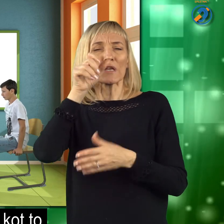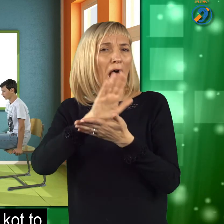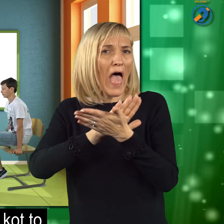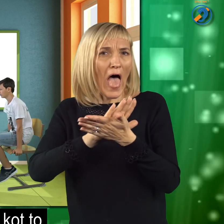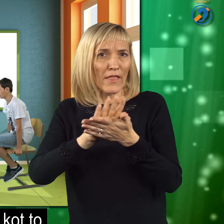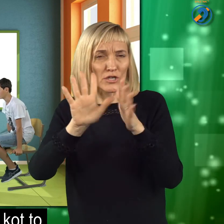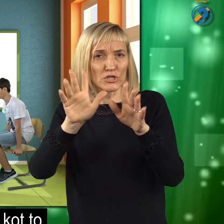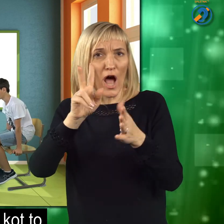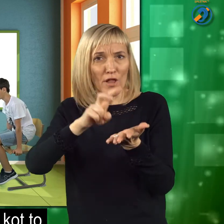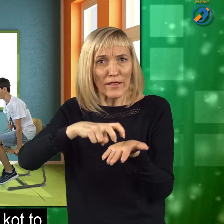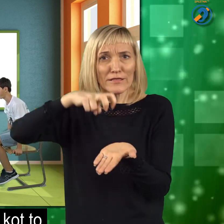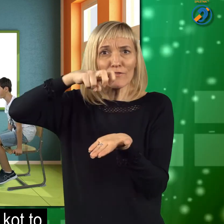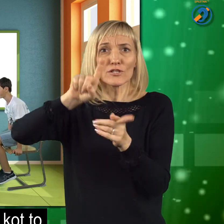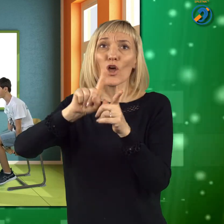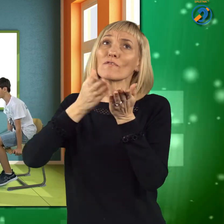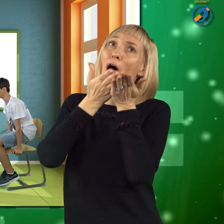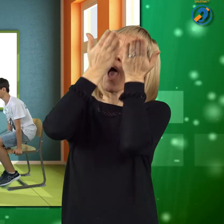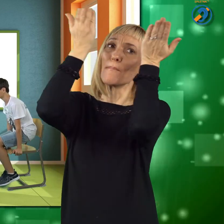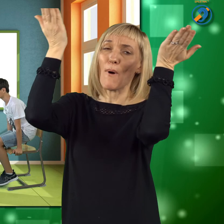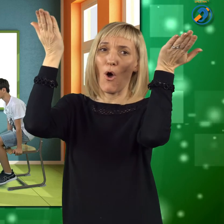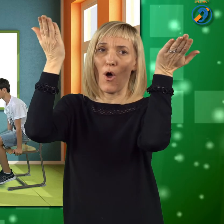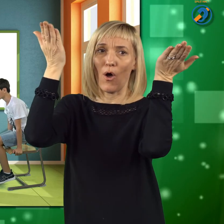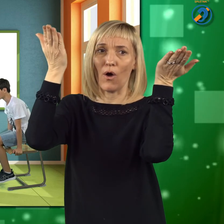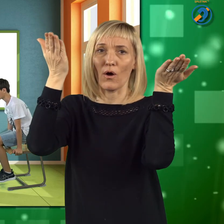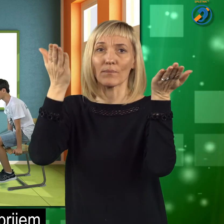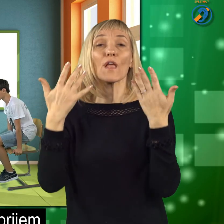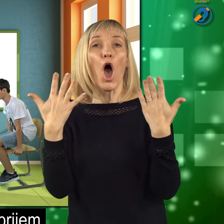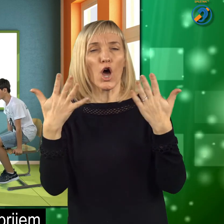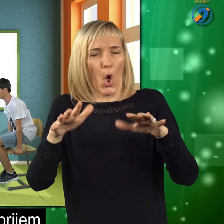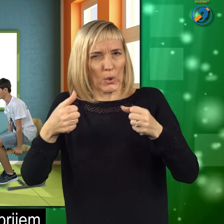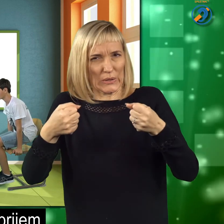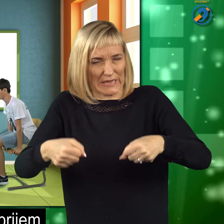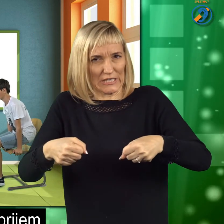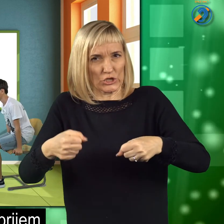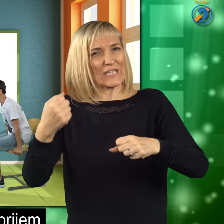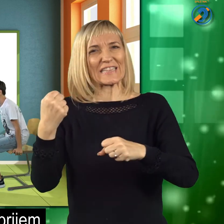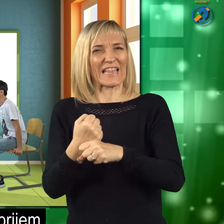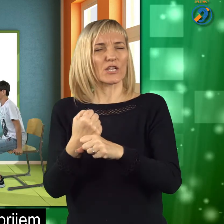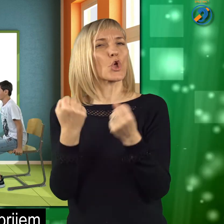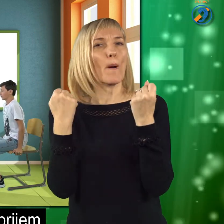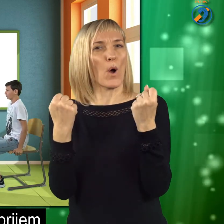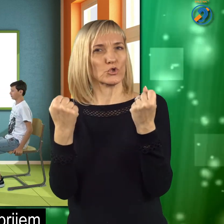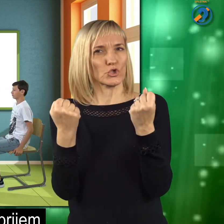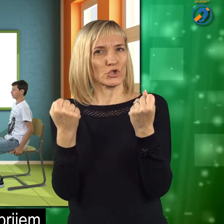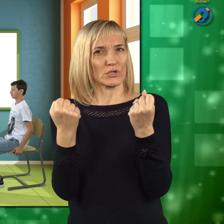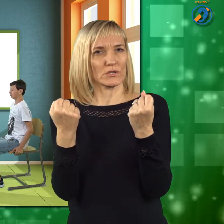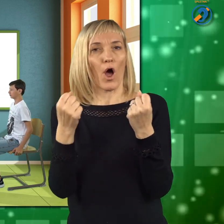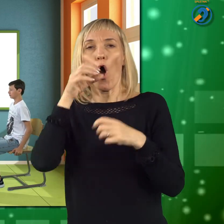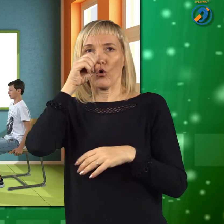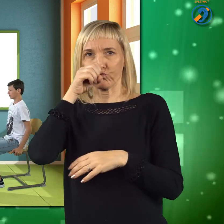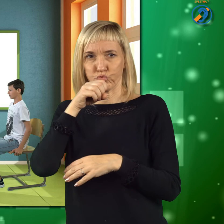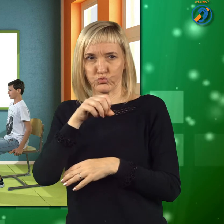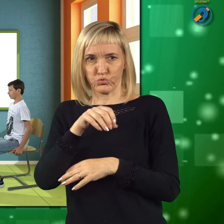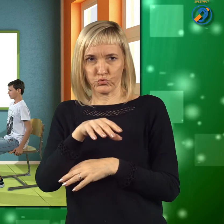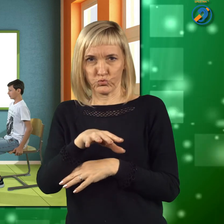kot to, da dvigne se v nebo. Vdih. Z rokami oprijem, je trden in močan.